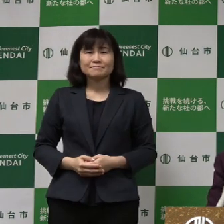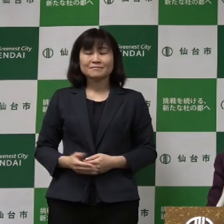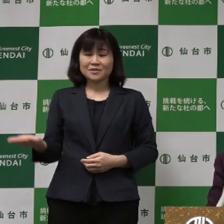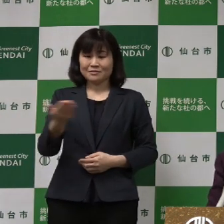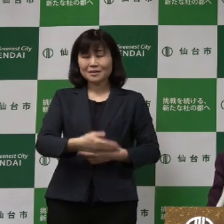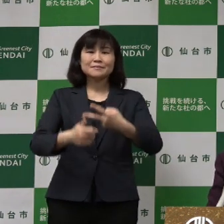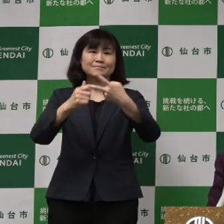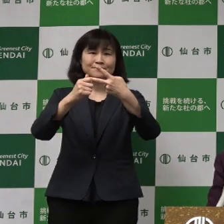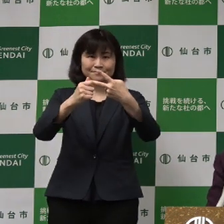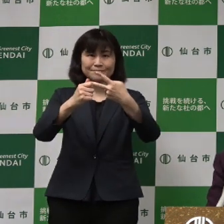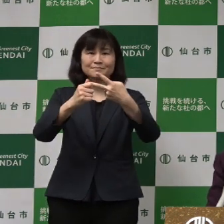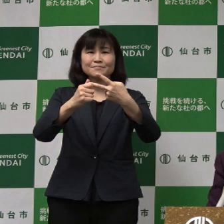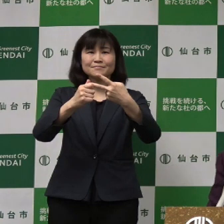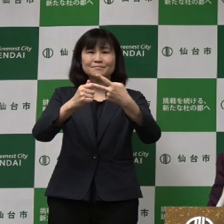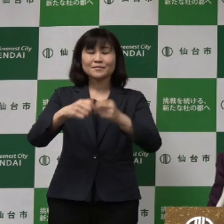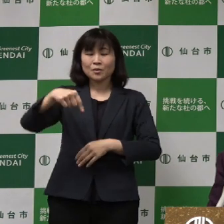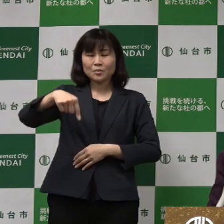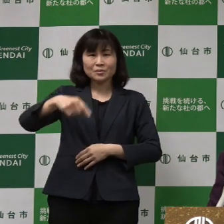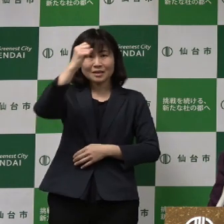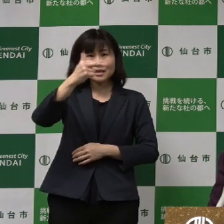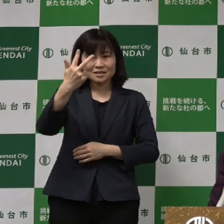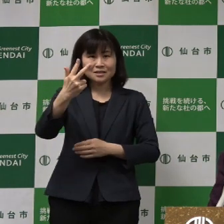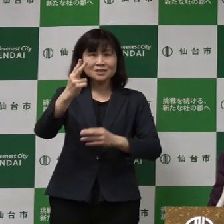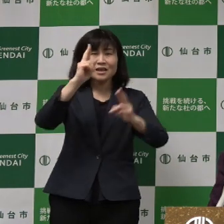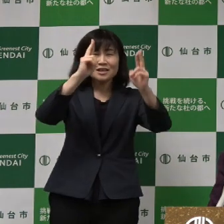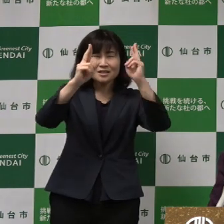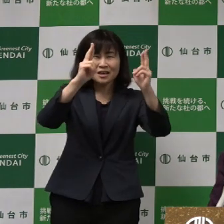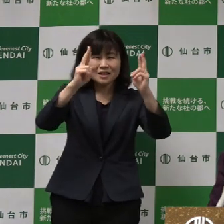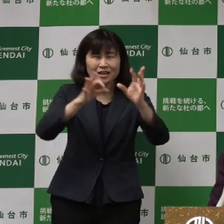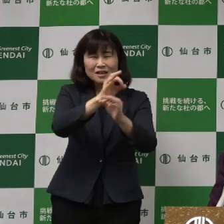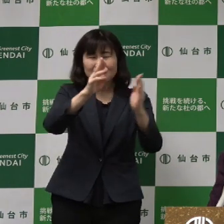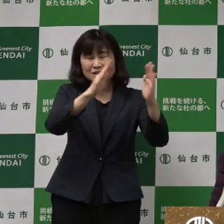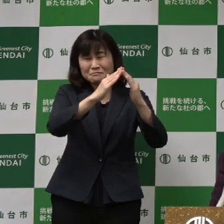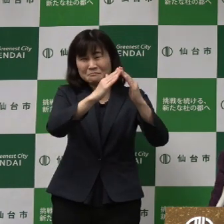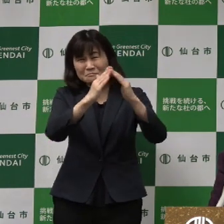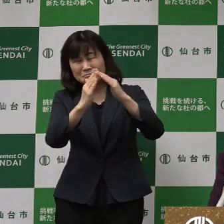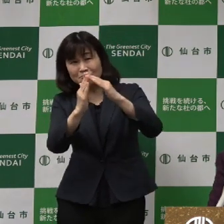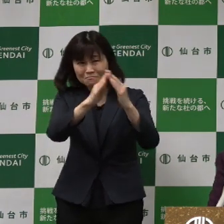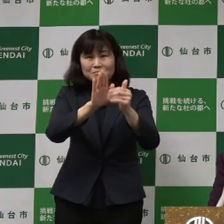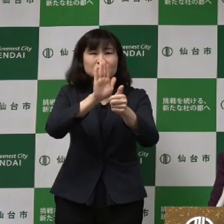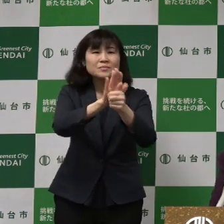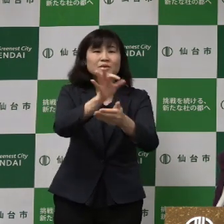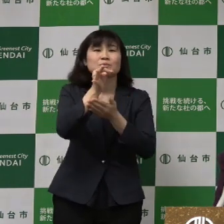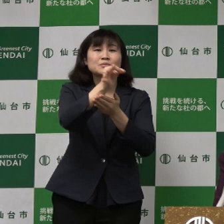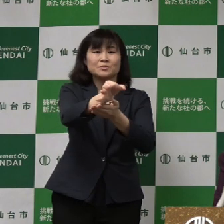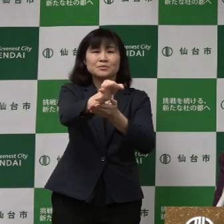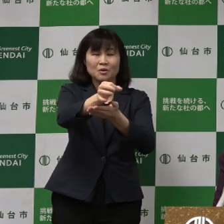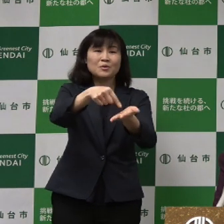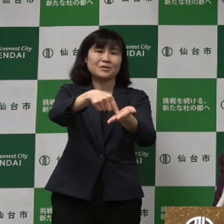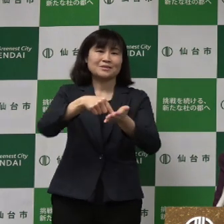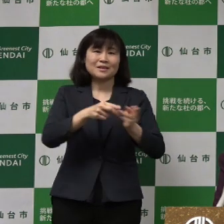2点目でございます。仙台市中小企業等事業復活支援給付金の申請の受付